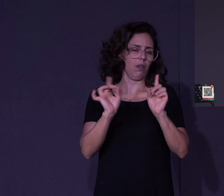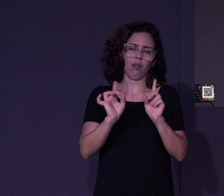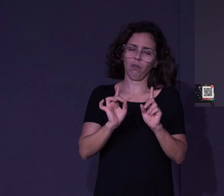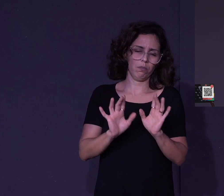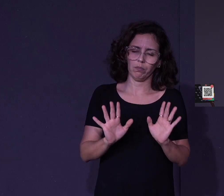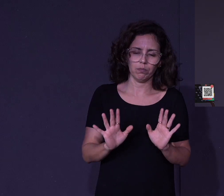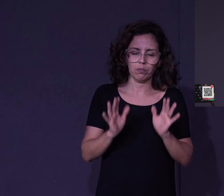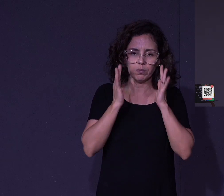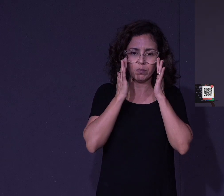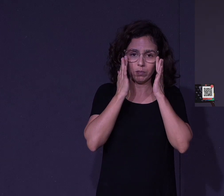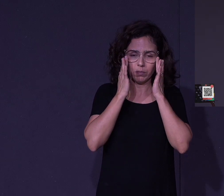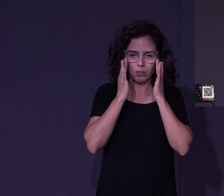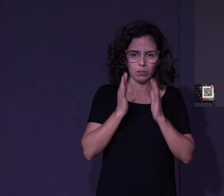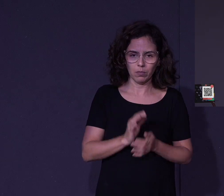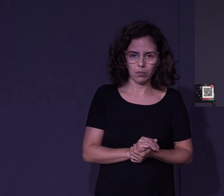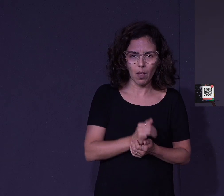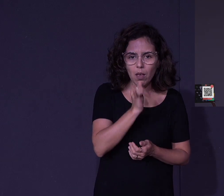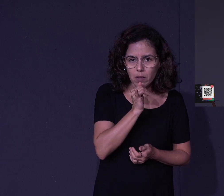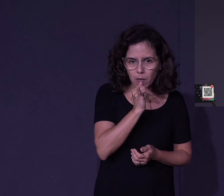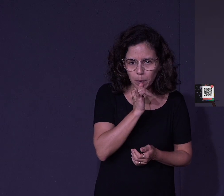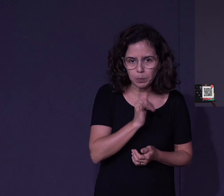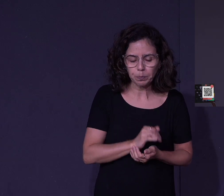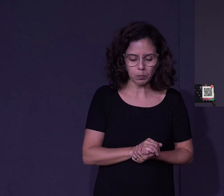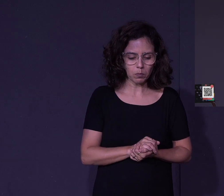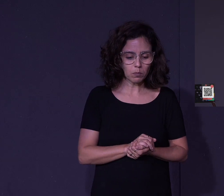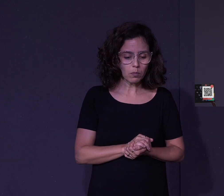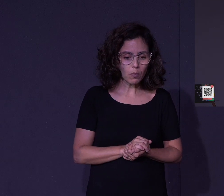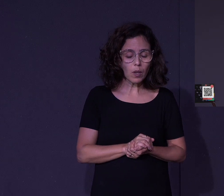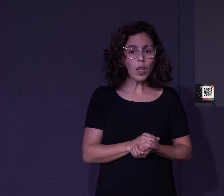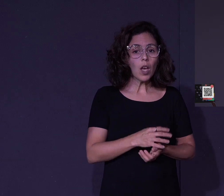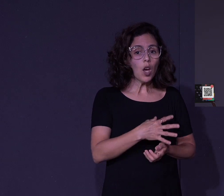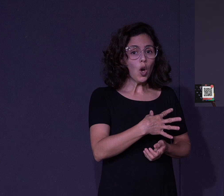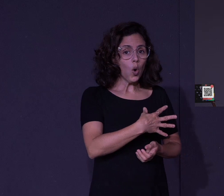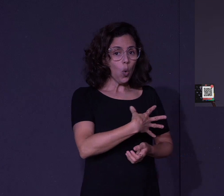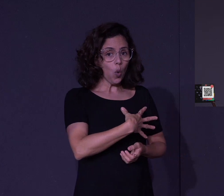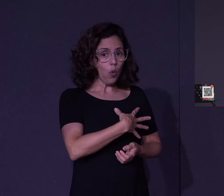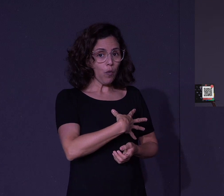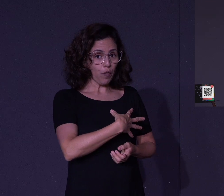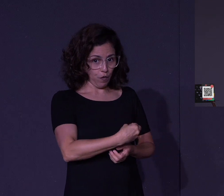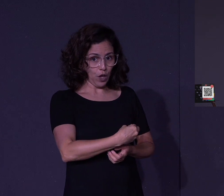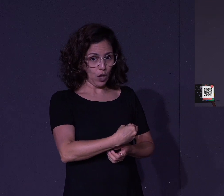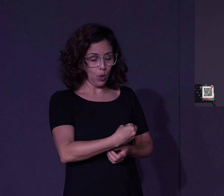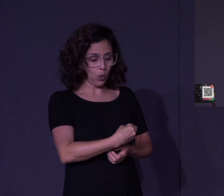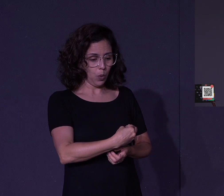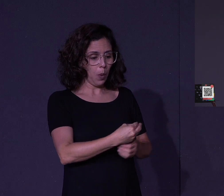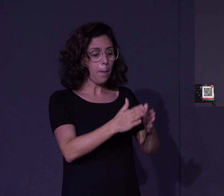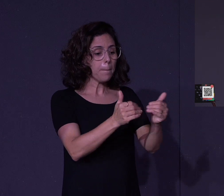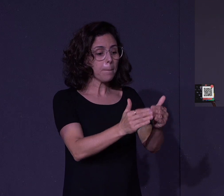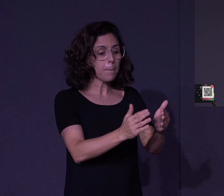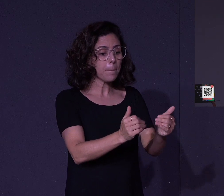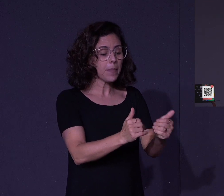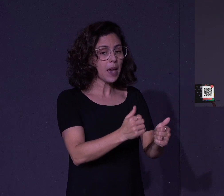É quando um filho espera algo do pai que ele sabe que o pai vai providenciar, porque o pai não é